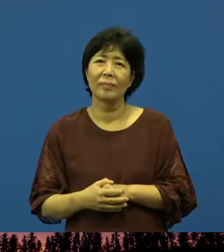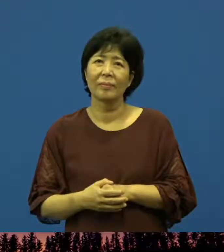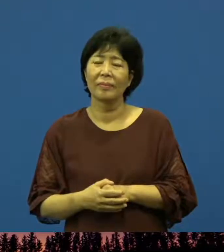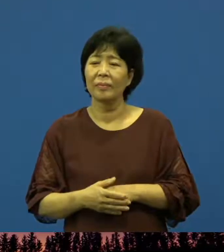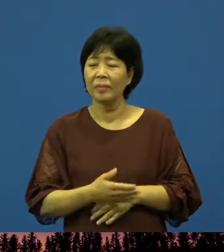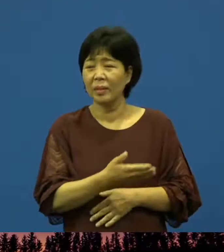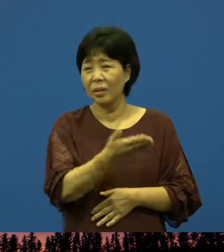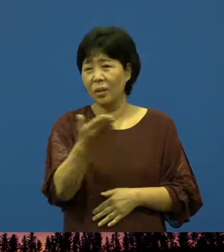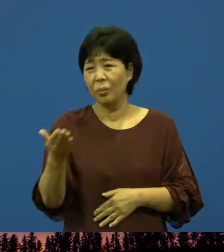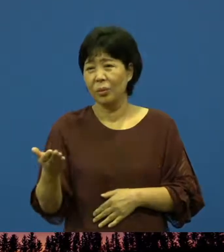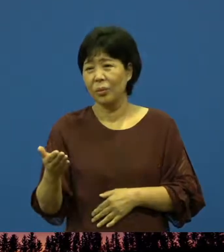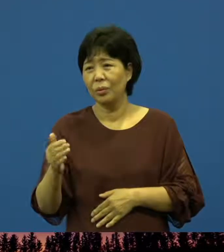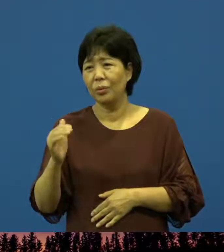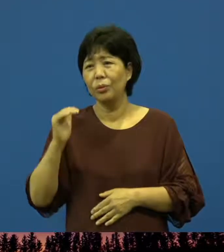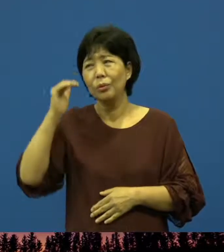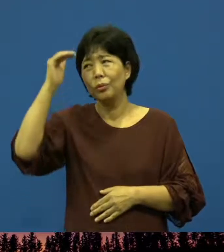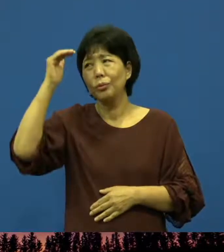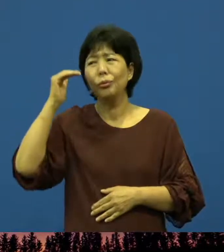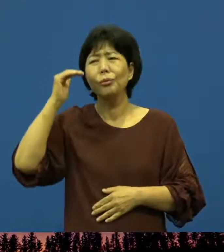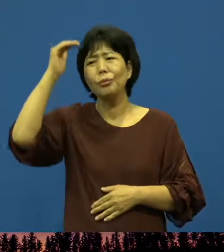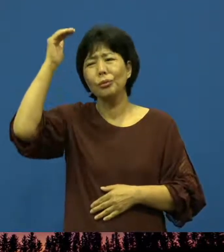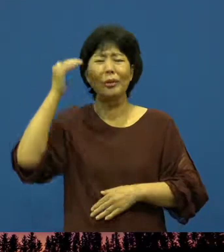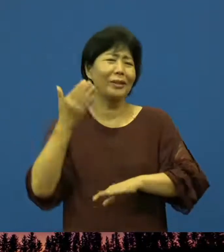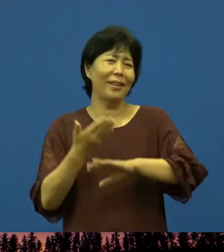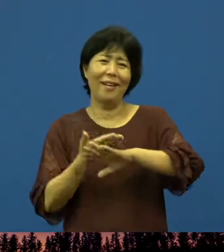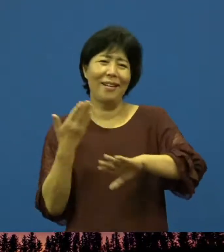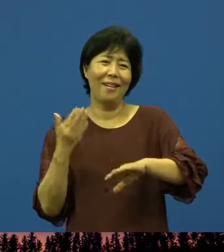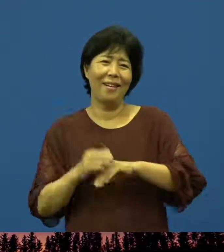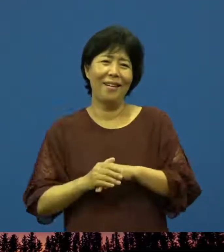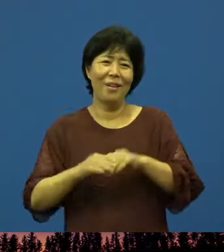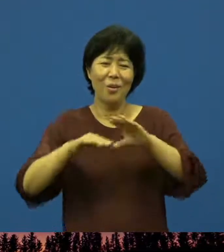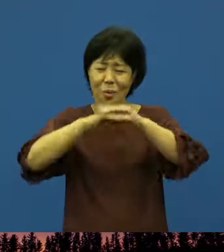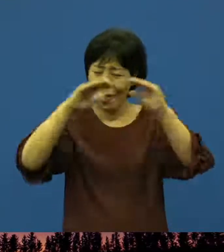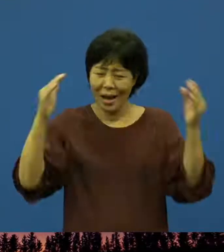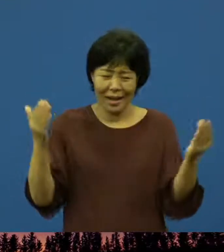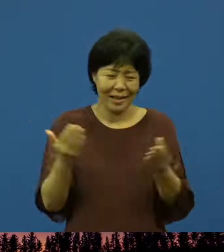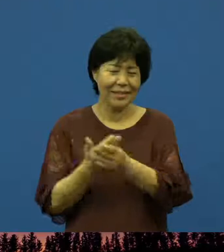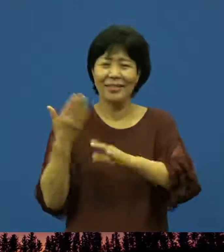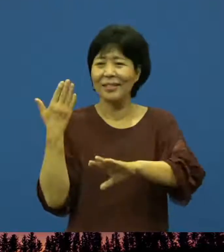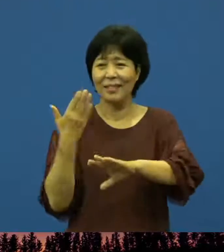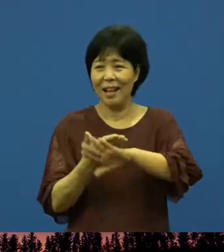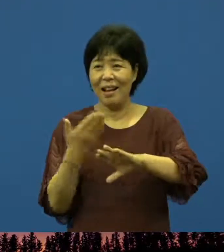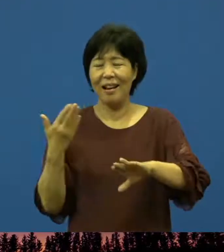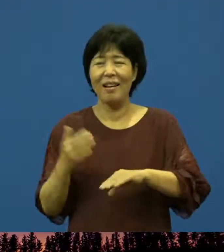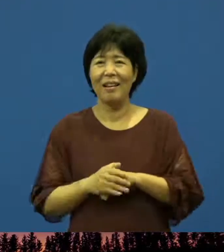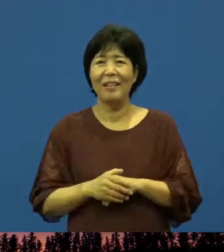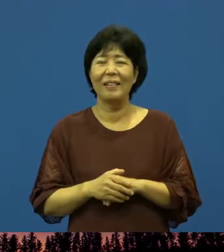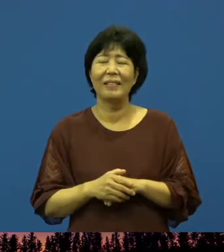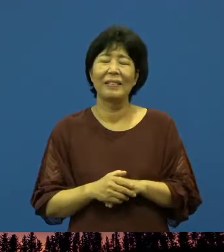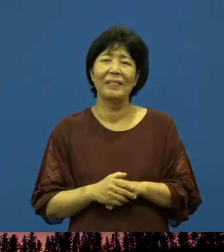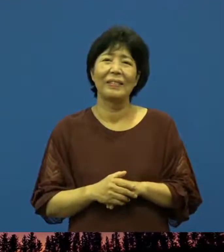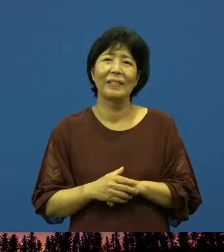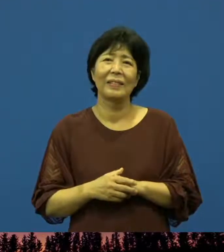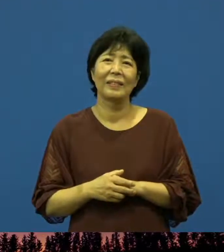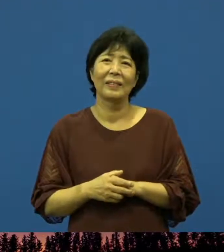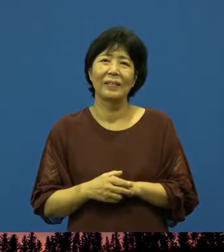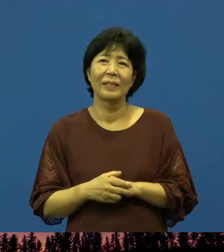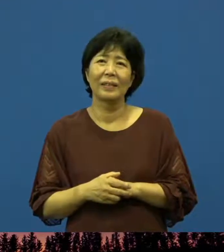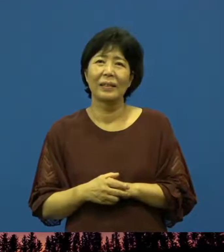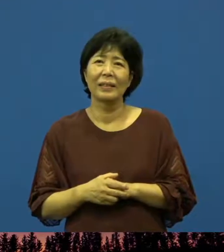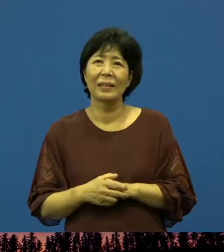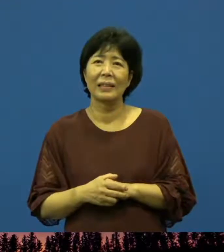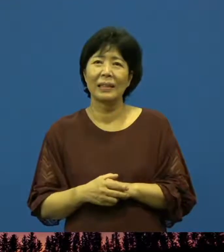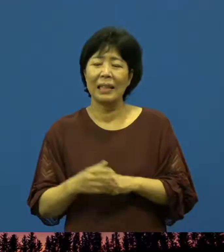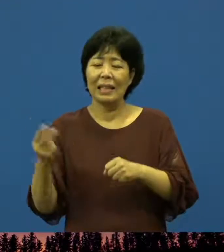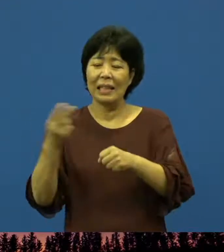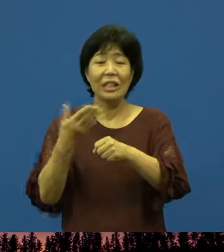여러분, 다른 차원의 삶을 살게 되는 것입니다. 완전히 다른 세계, 3차원의 세계를 벗어나게 되는 삶.